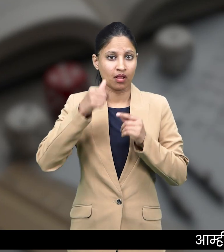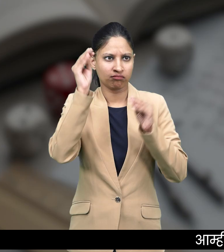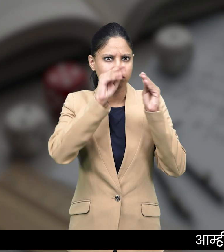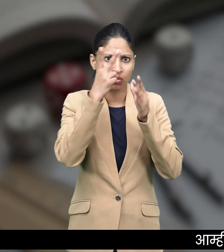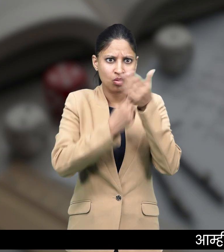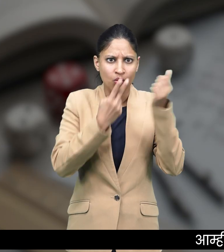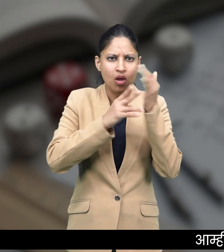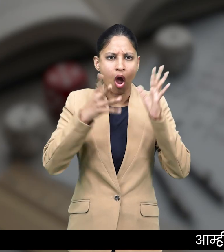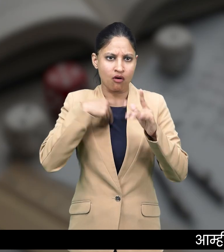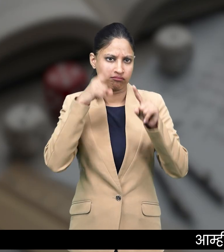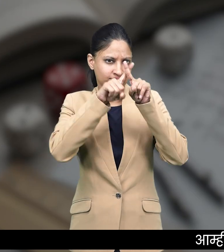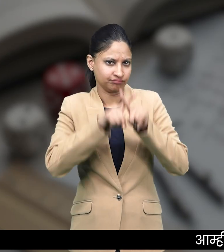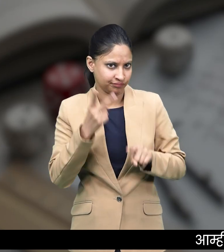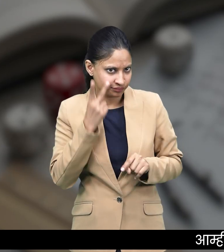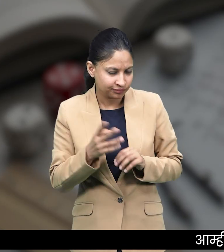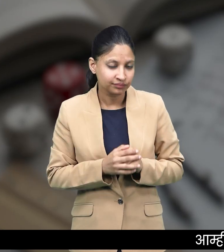आम्ही या जोड्या बनवू शकतो.